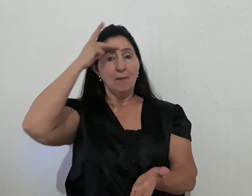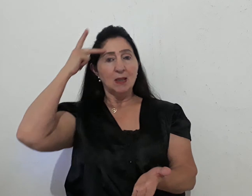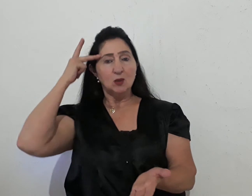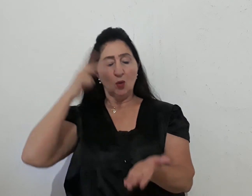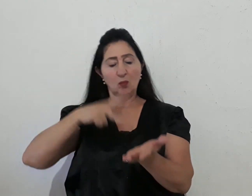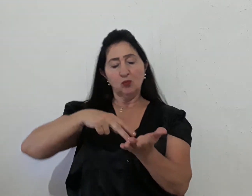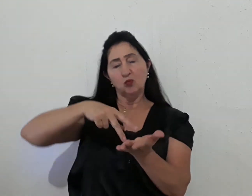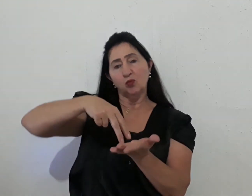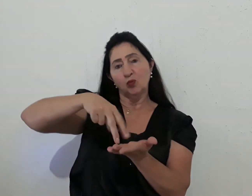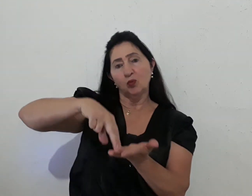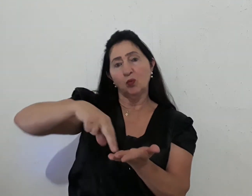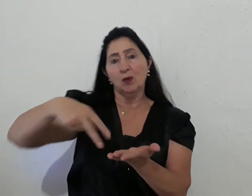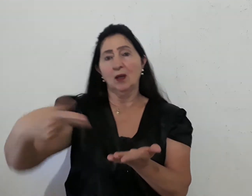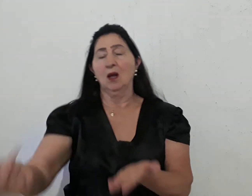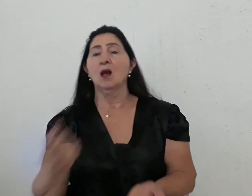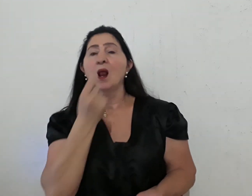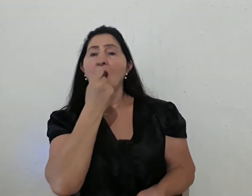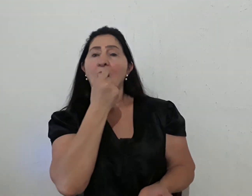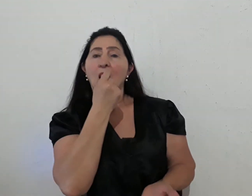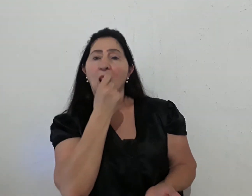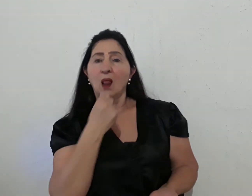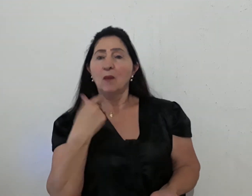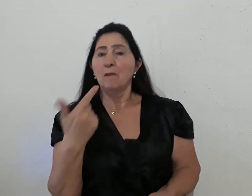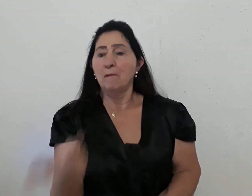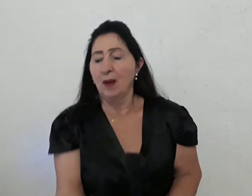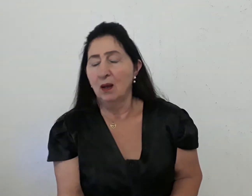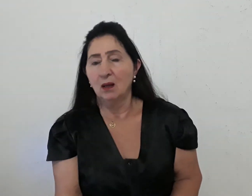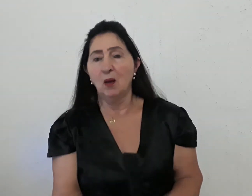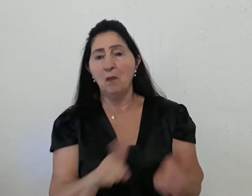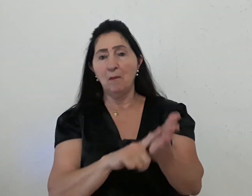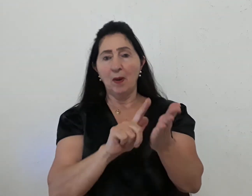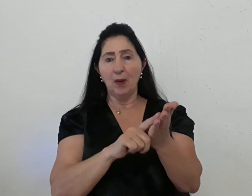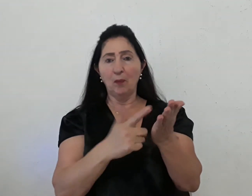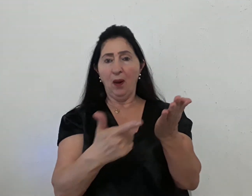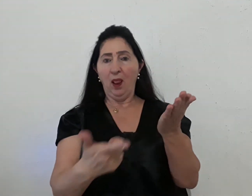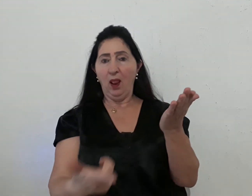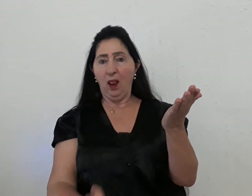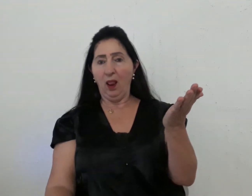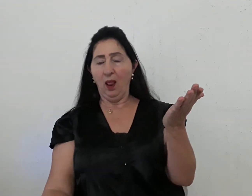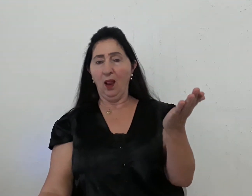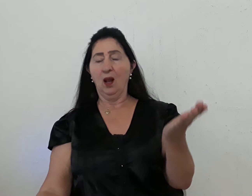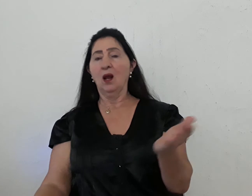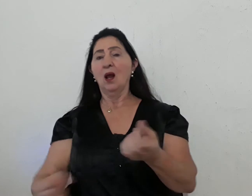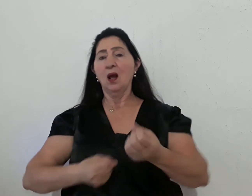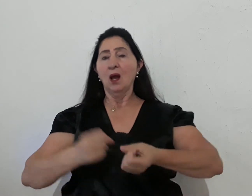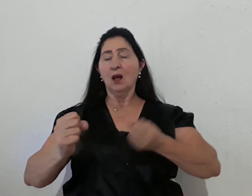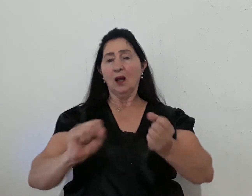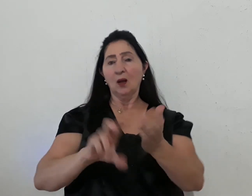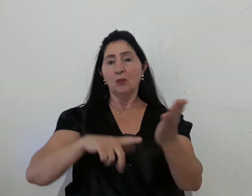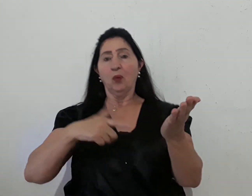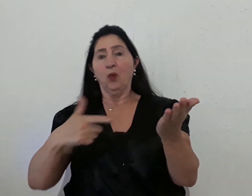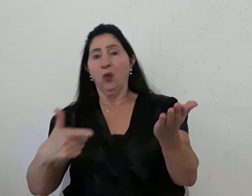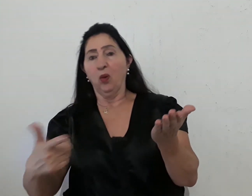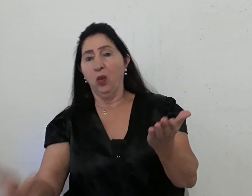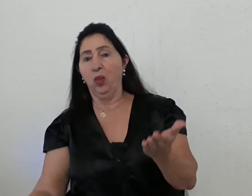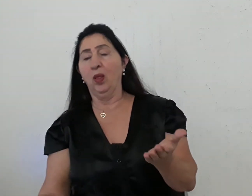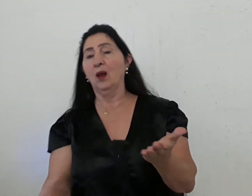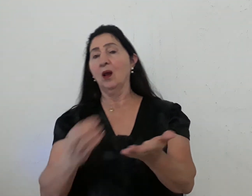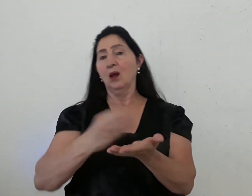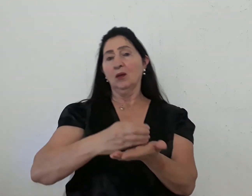o lápis cai, o papel cai, carro cai, copo